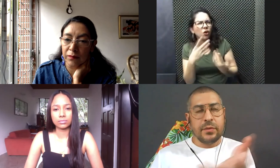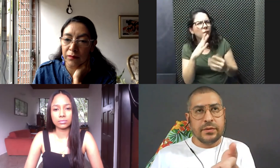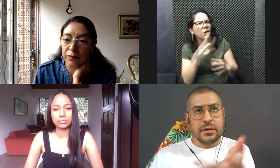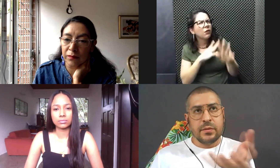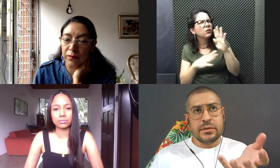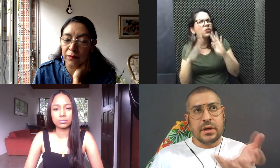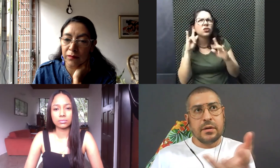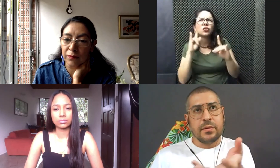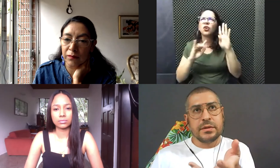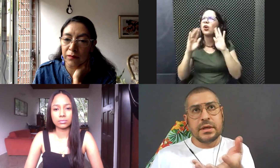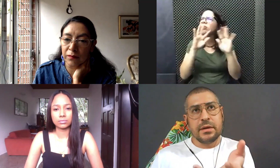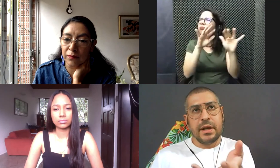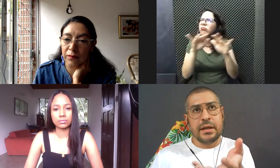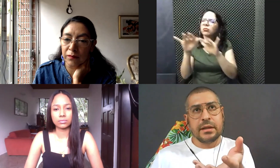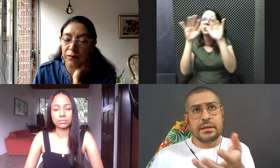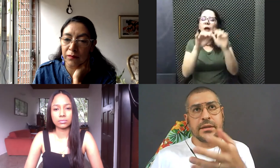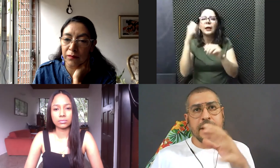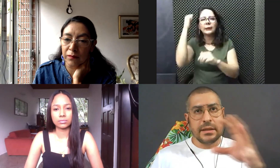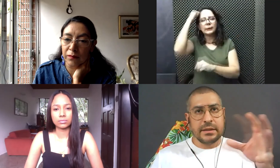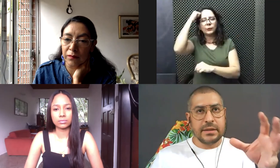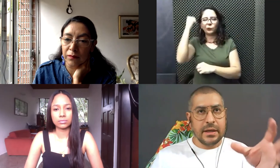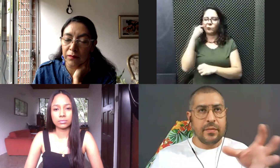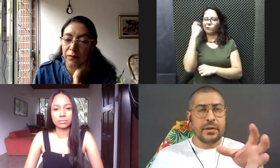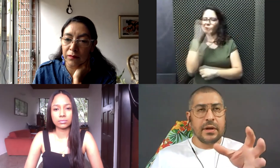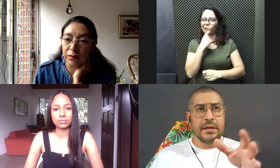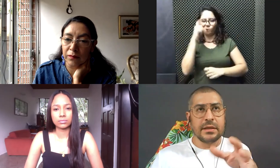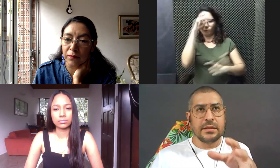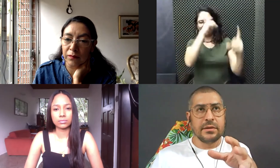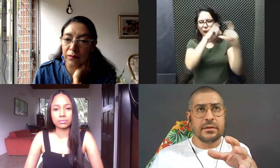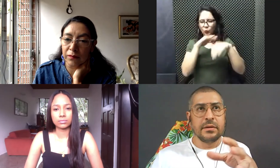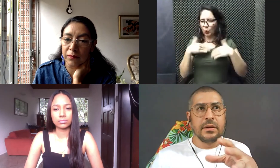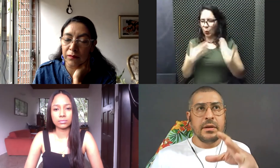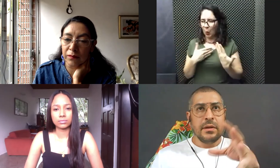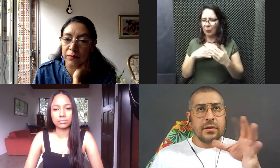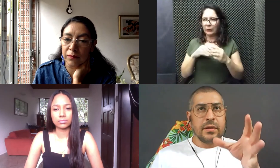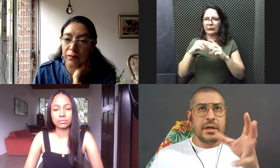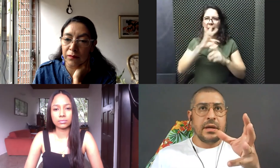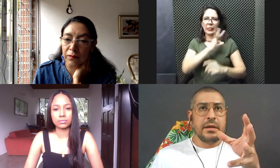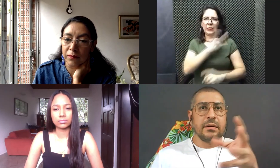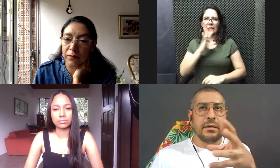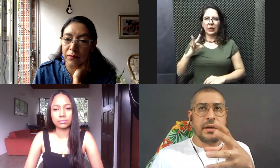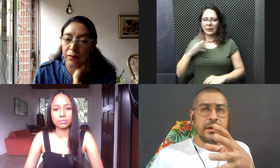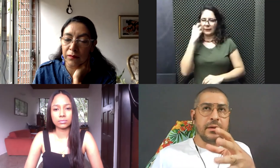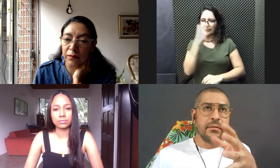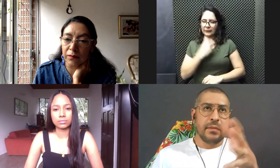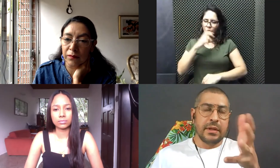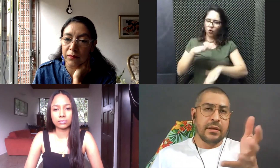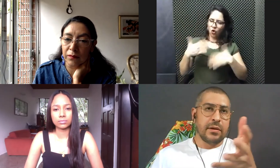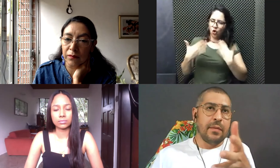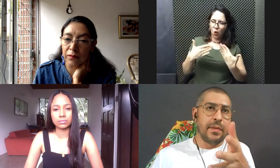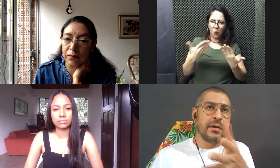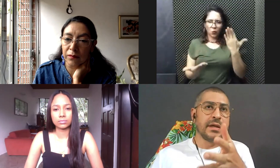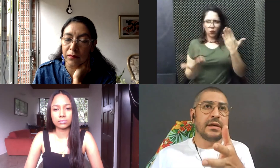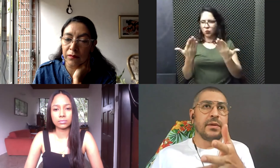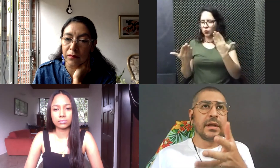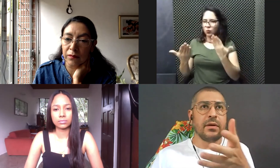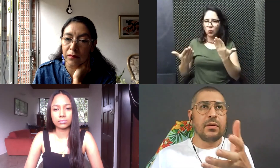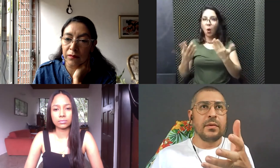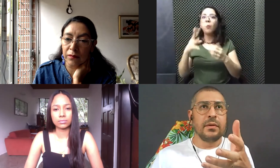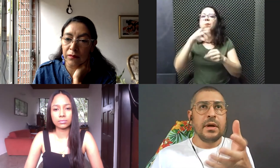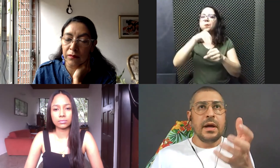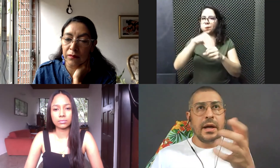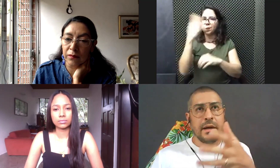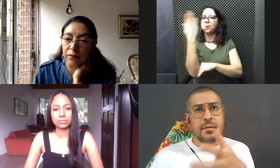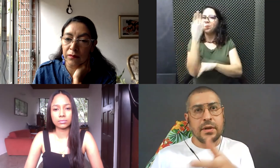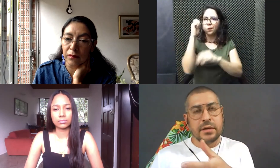los profesores buscan como unos equivalentes en estas terapias de realización, donde dentro de la película se cuenta